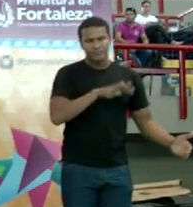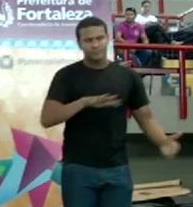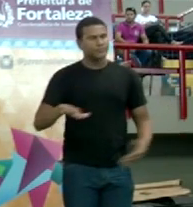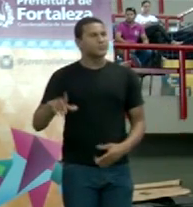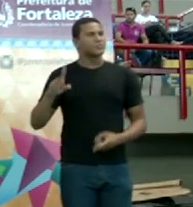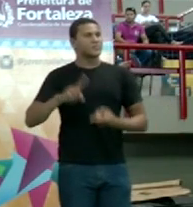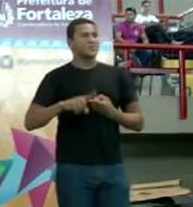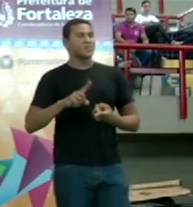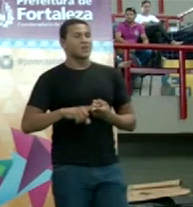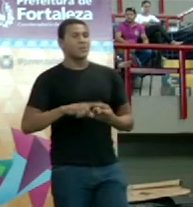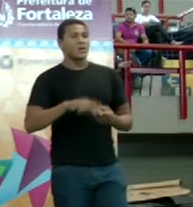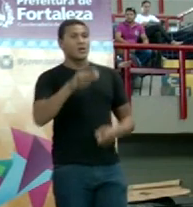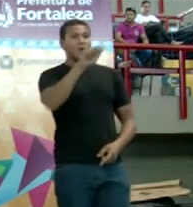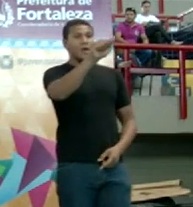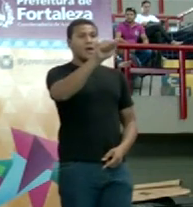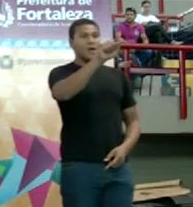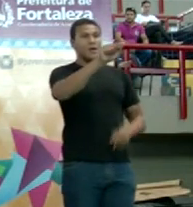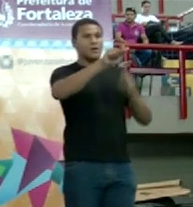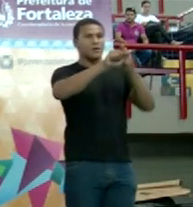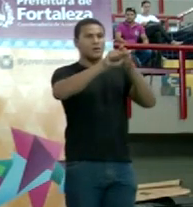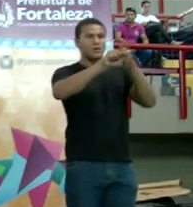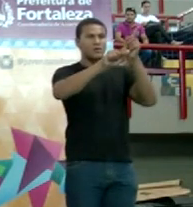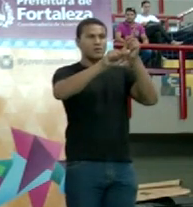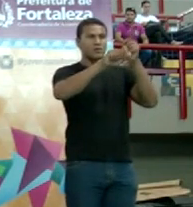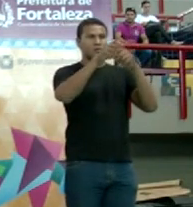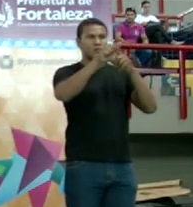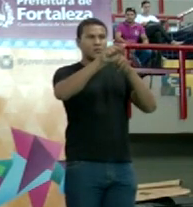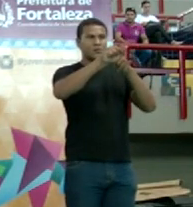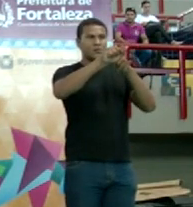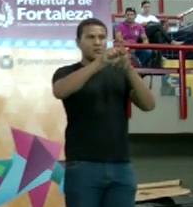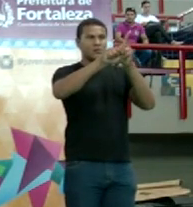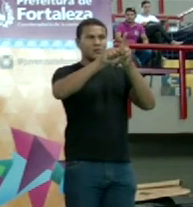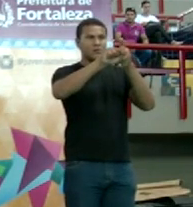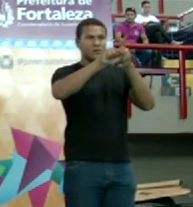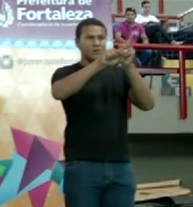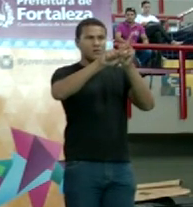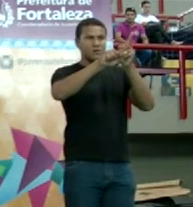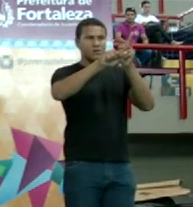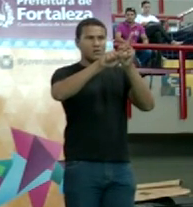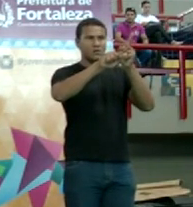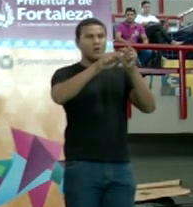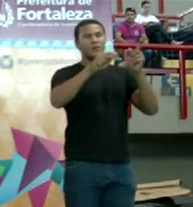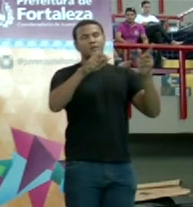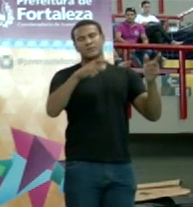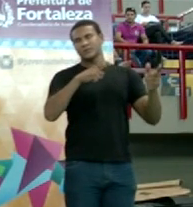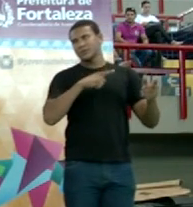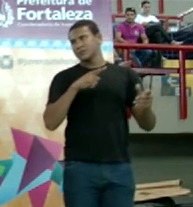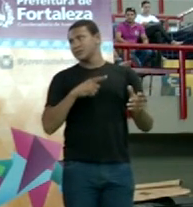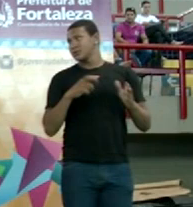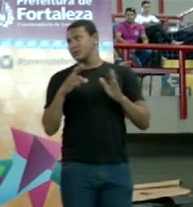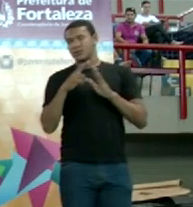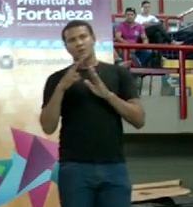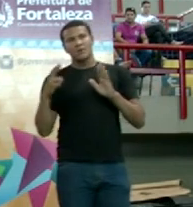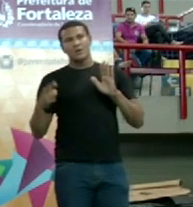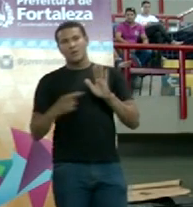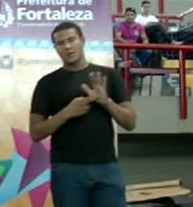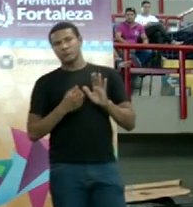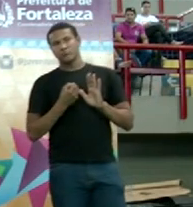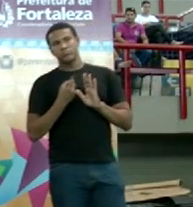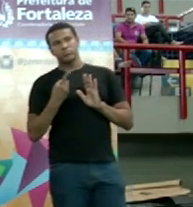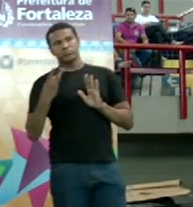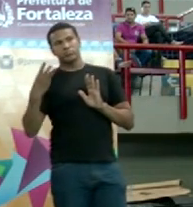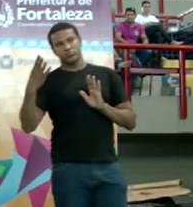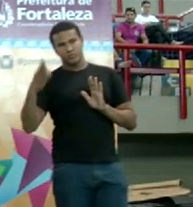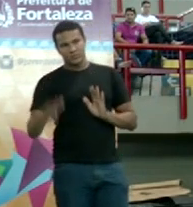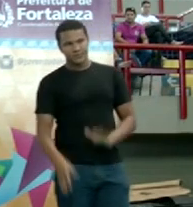crase a e o a. Gente, a crase é uma aula, são muitas regras, não dá para explicar assim.